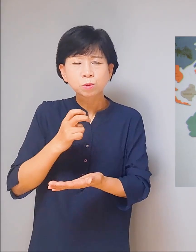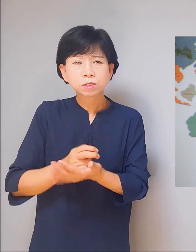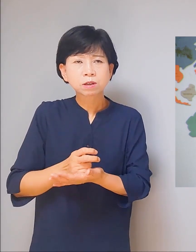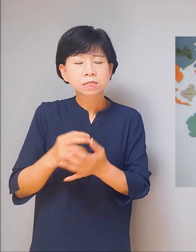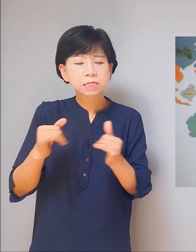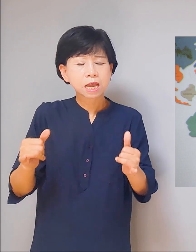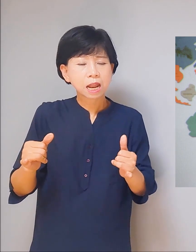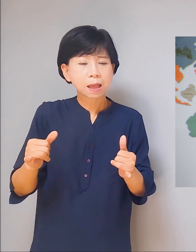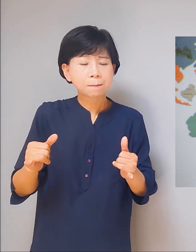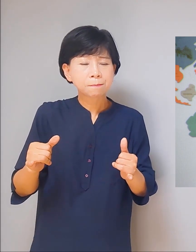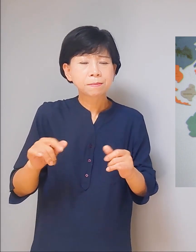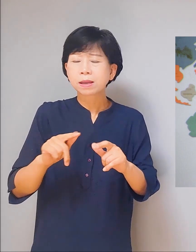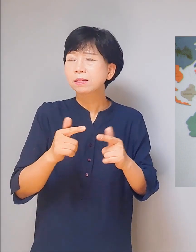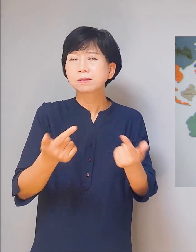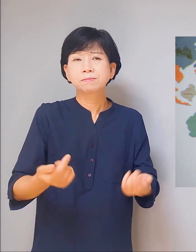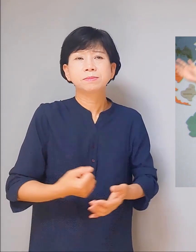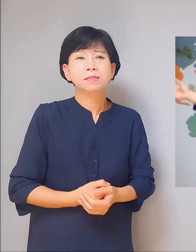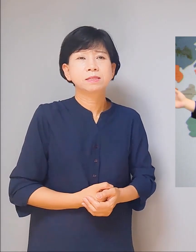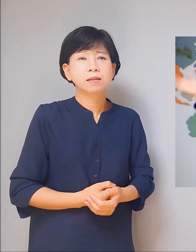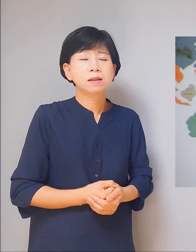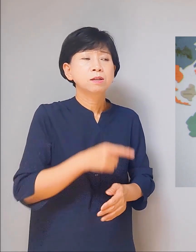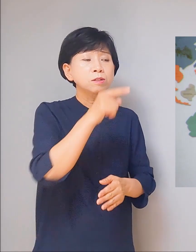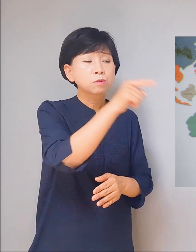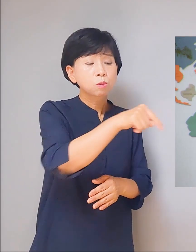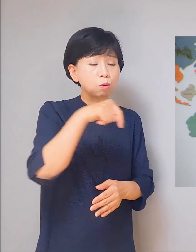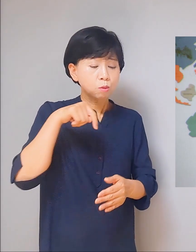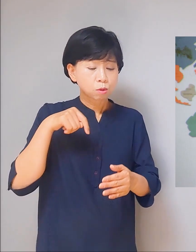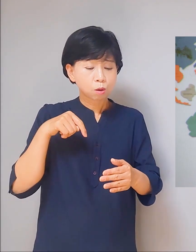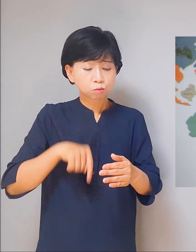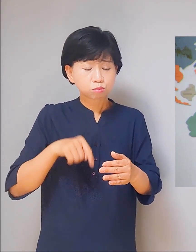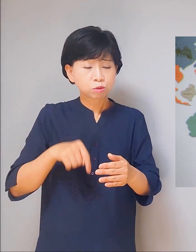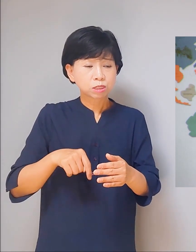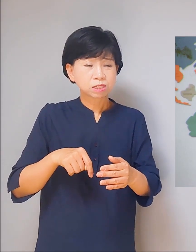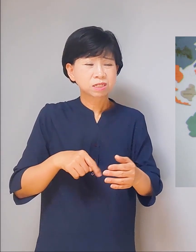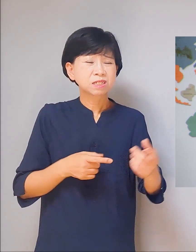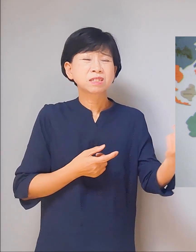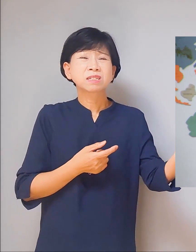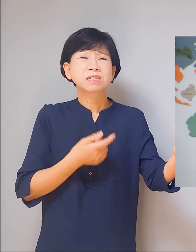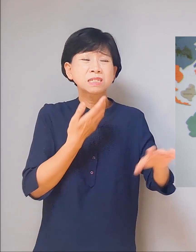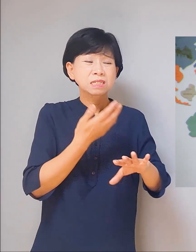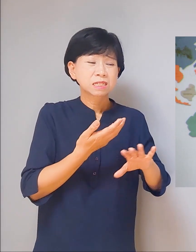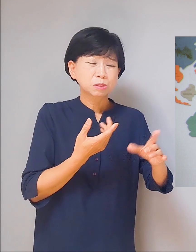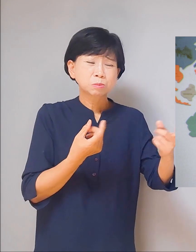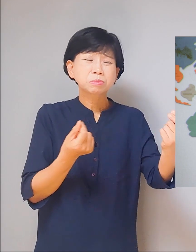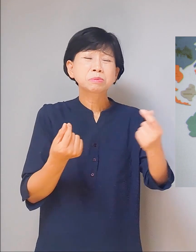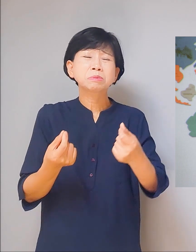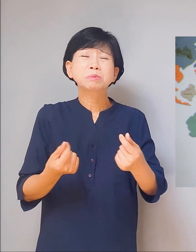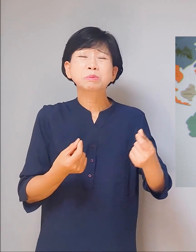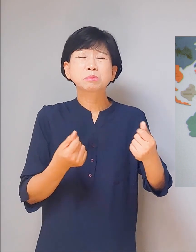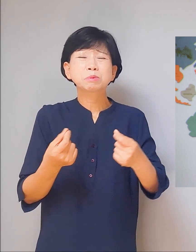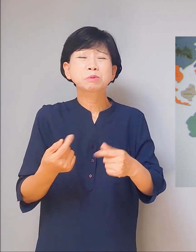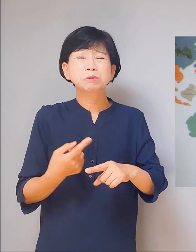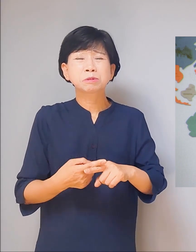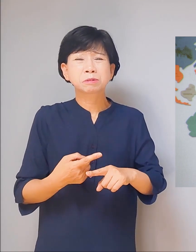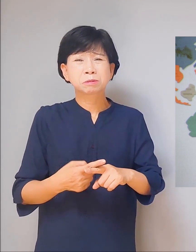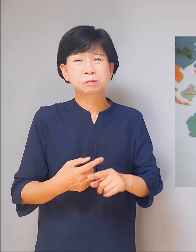때문에 우리가 신자가 된 것이 아닙니다. 저 사람들이나 우리들이나 사실 별반 다를 바가 없습니다.